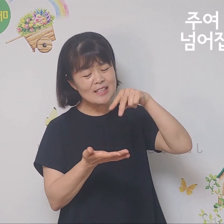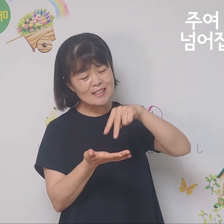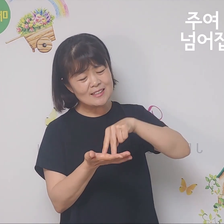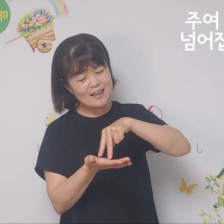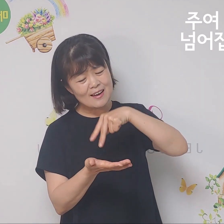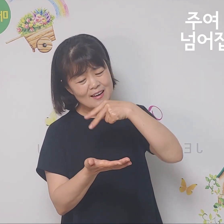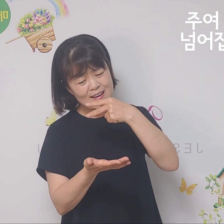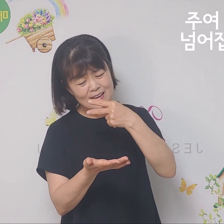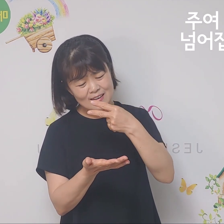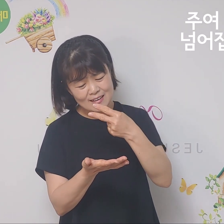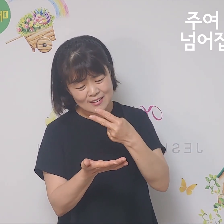넘어집니다.